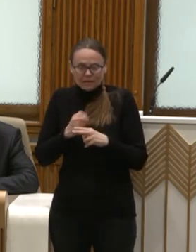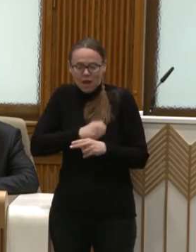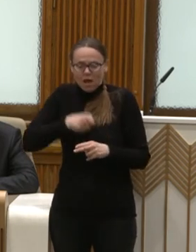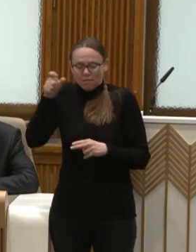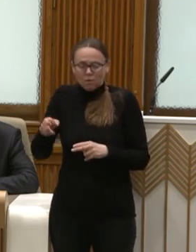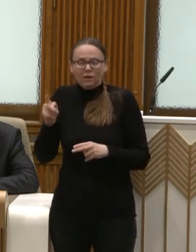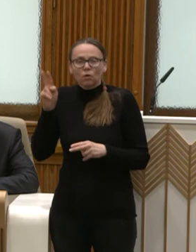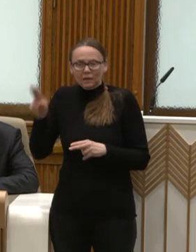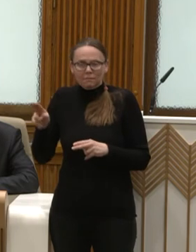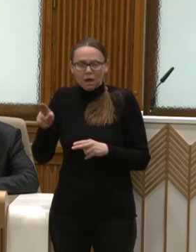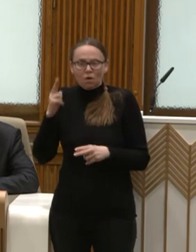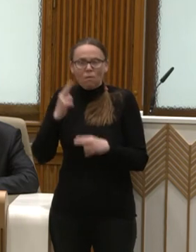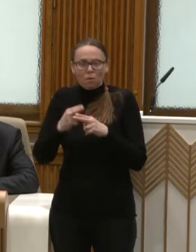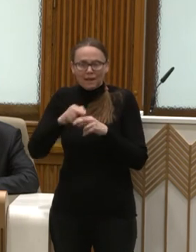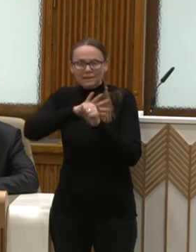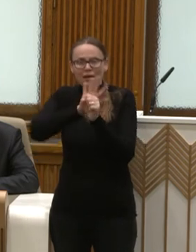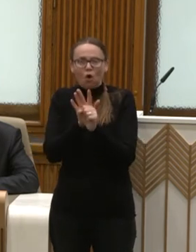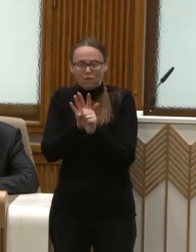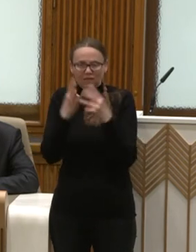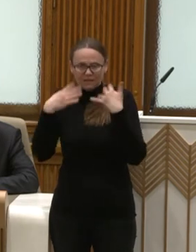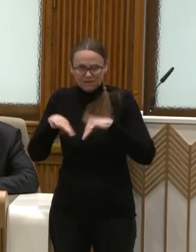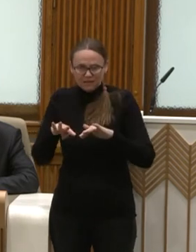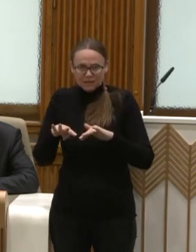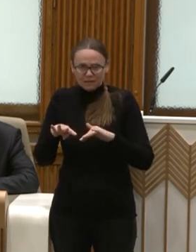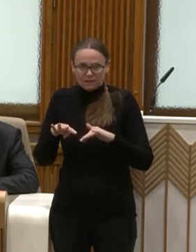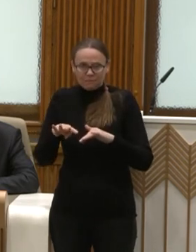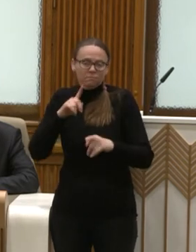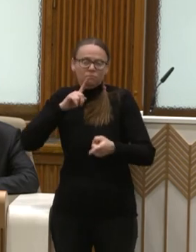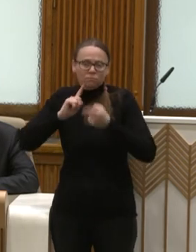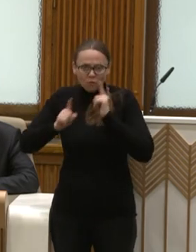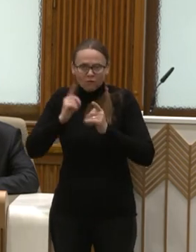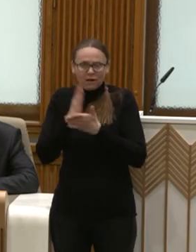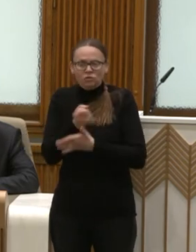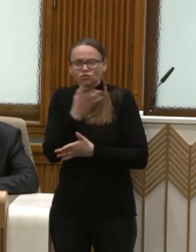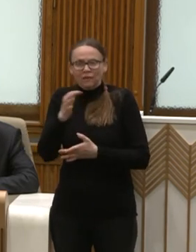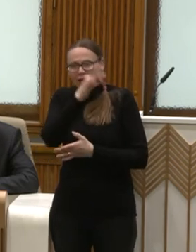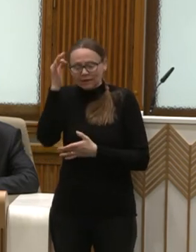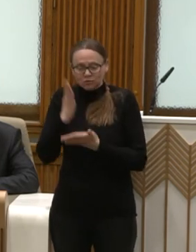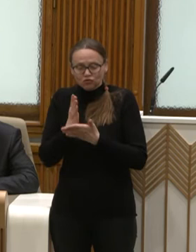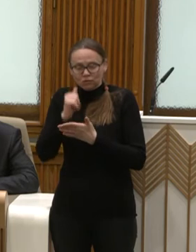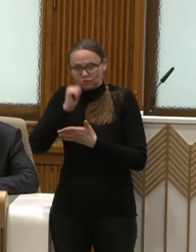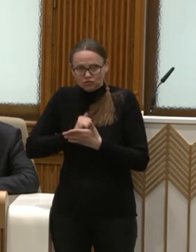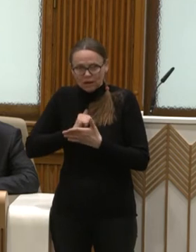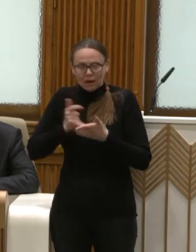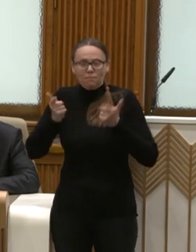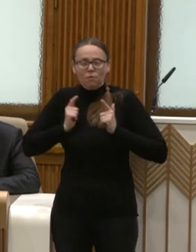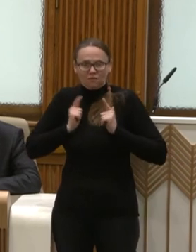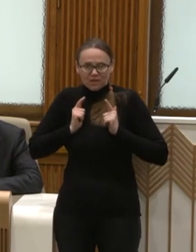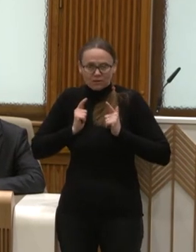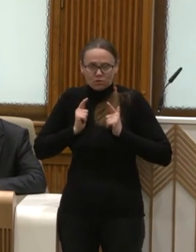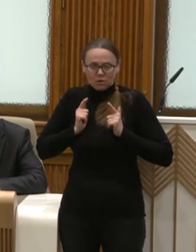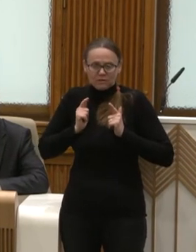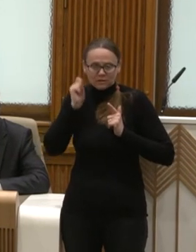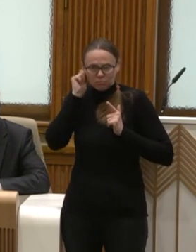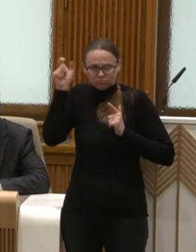bolnikov, ki imajo bolezen COVID-19, smo se pogovarjali že nekaj dni. Že včeraj je profesor Matičičeva, moja